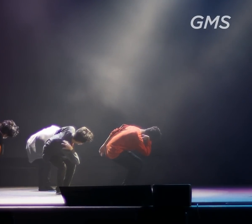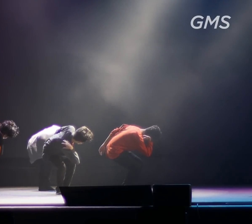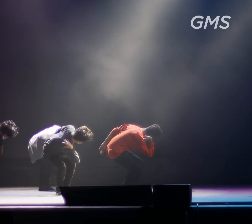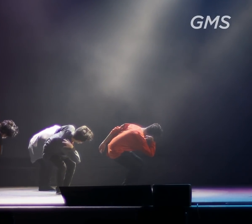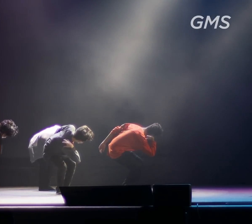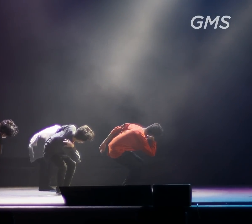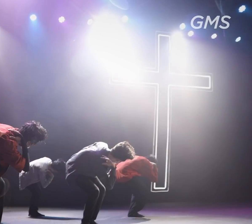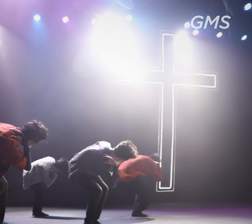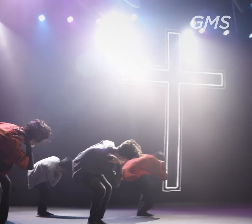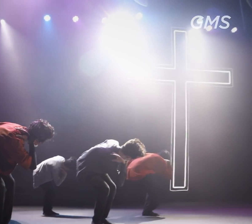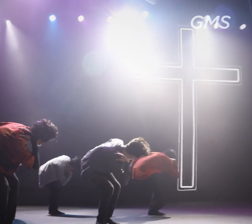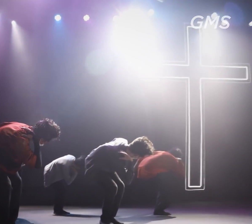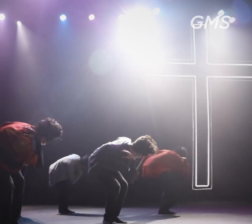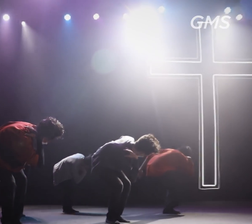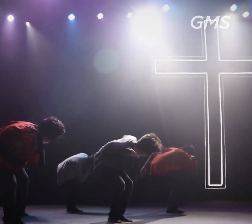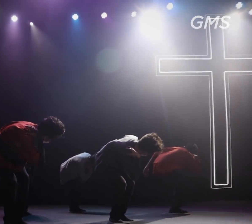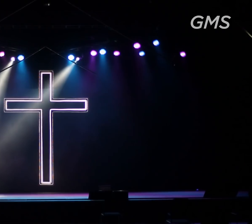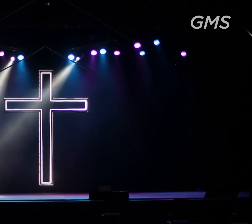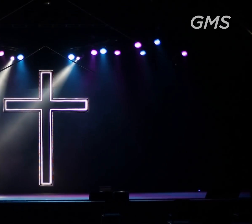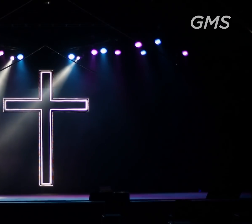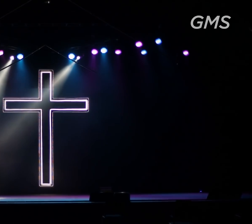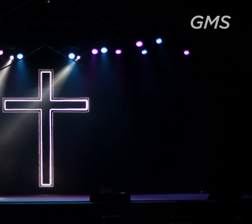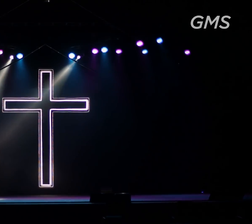Jesus sofreu assim.